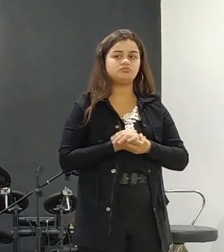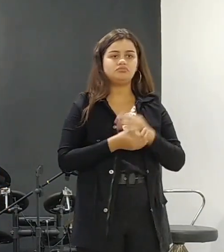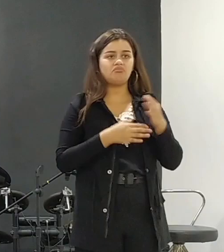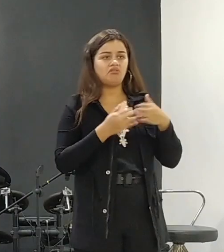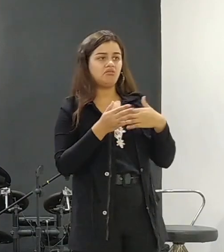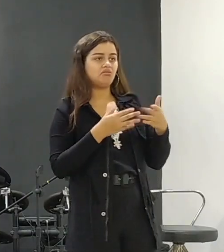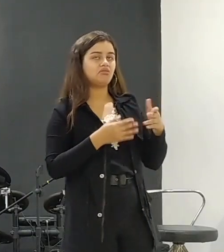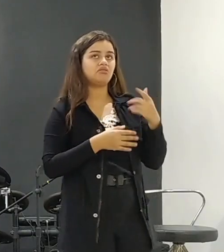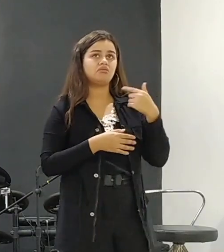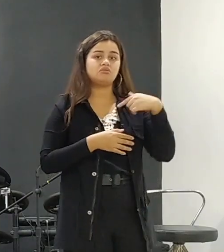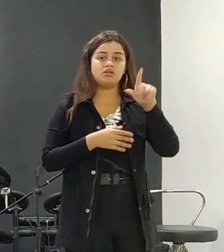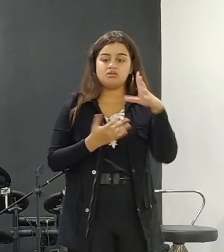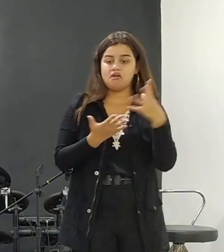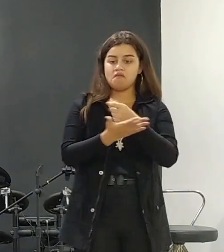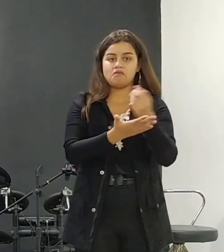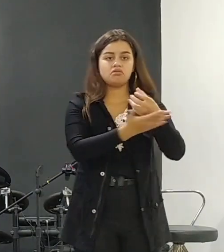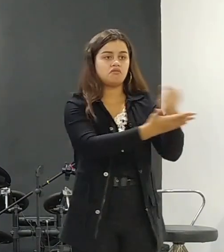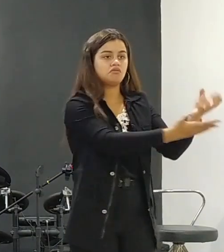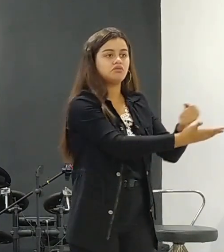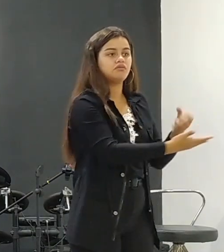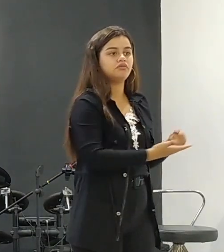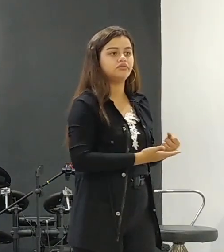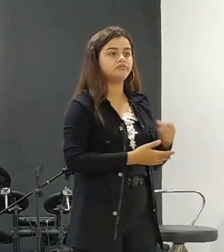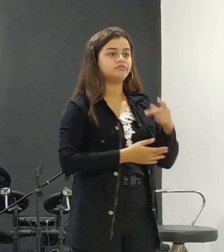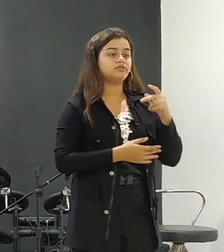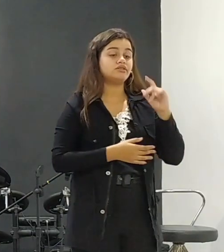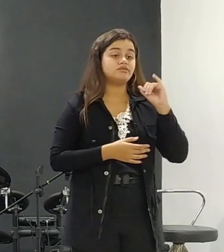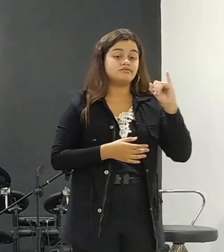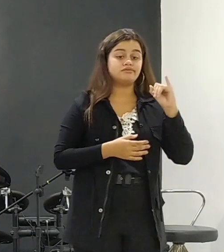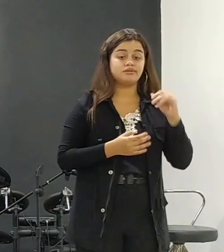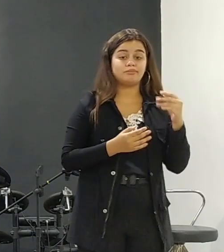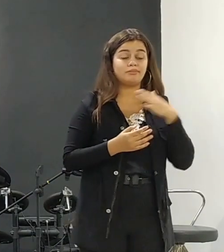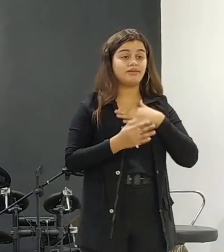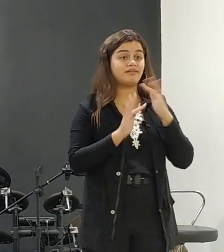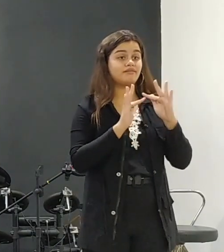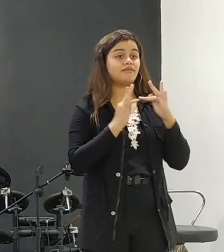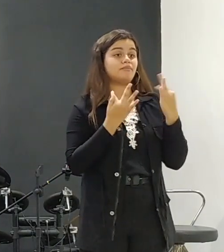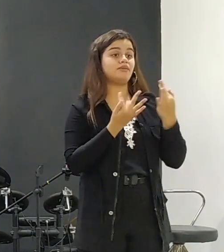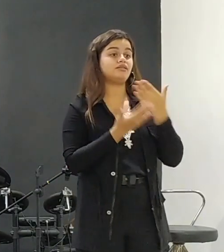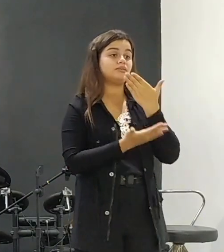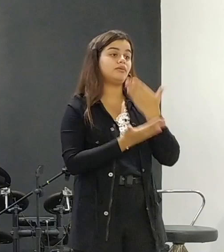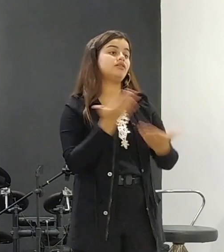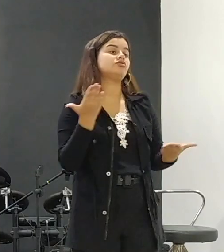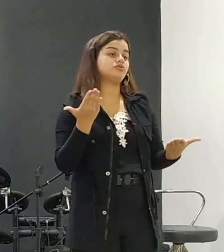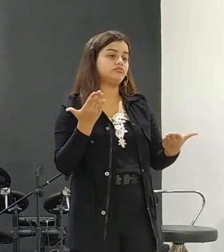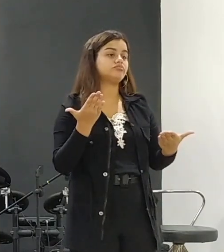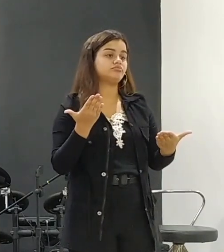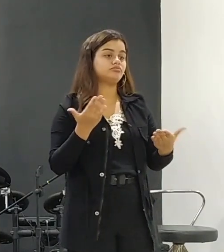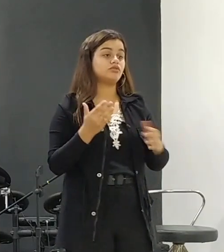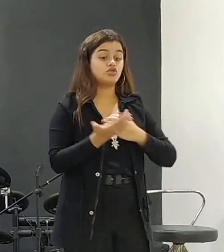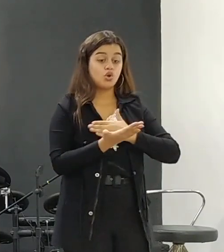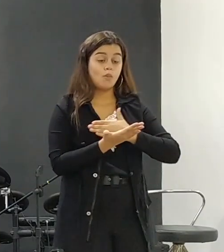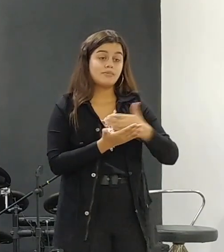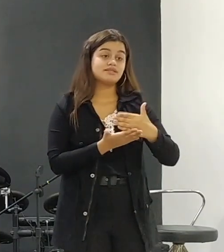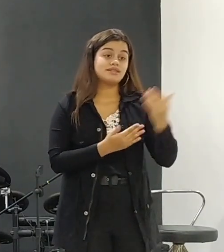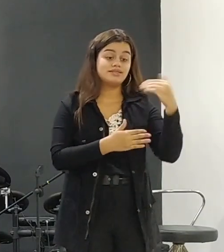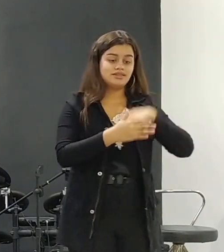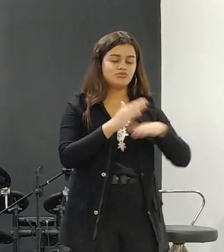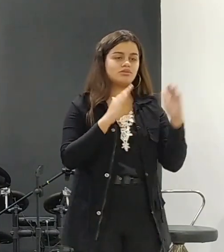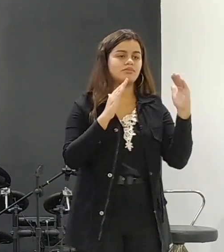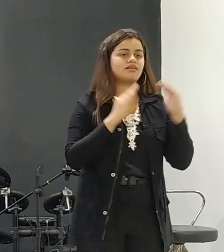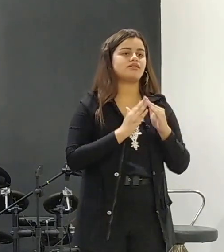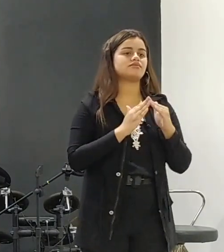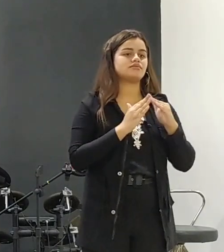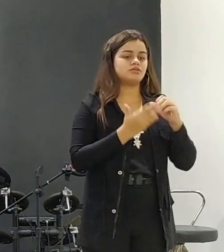adianta eu sair por aí salvando todo mundo se a minha casa está se perdendo. Eu tenho que começar essa obra na minha casa, para que tenha